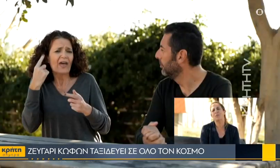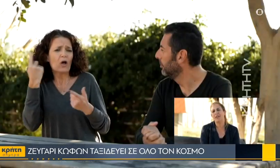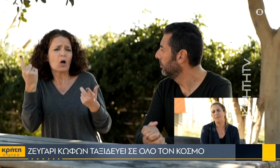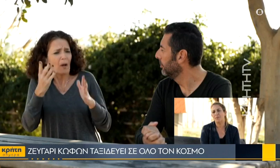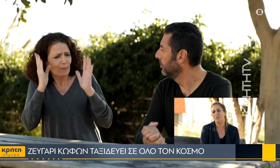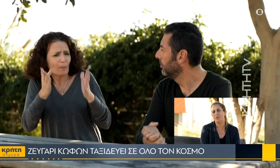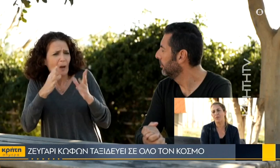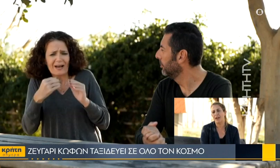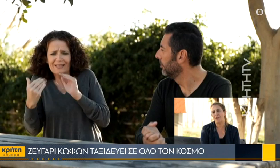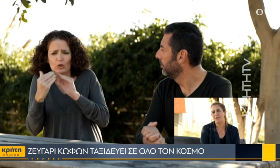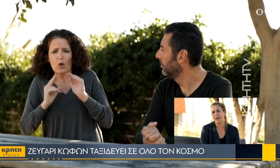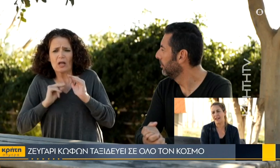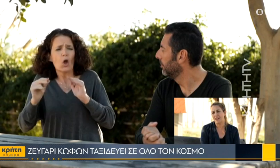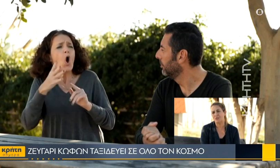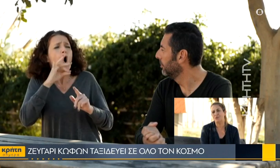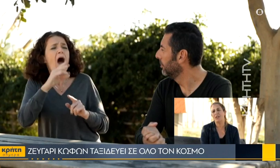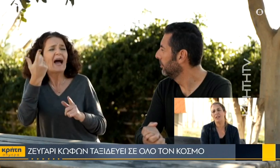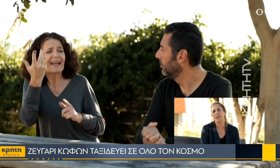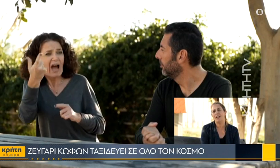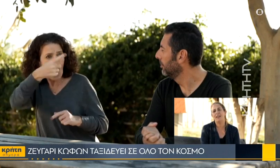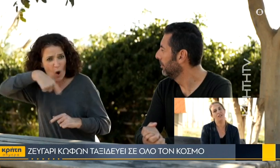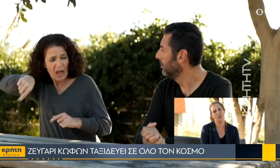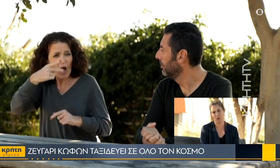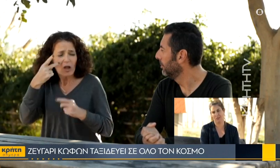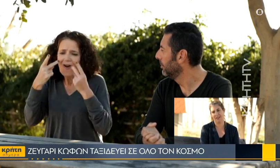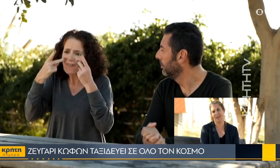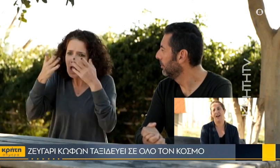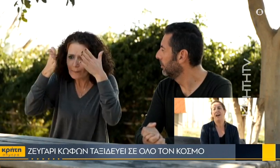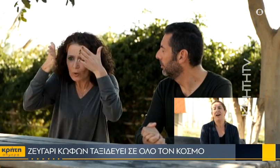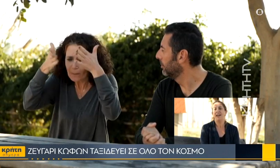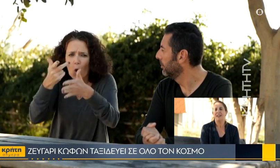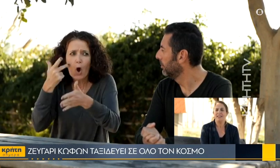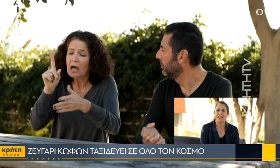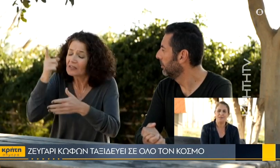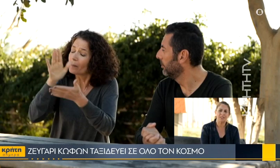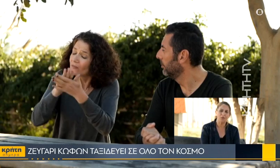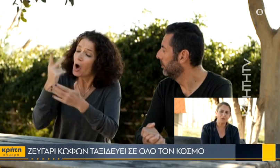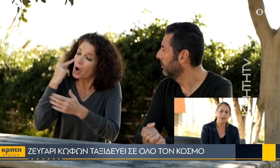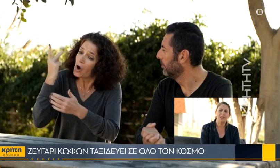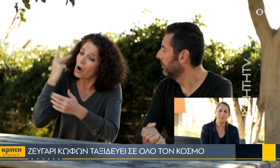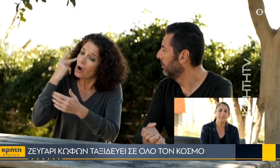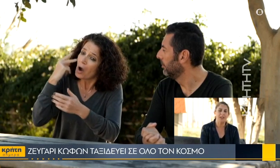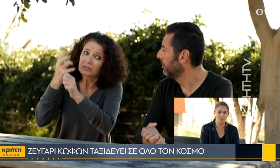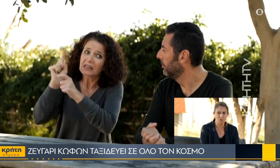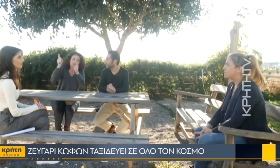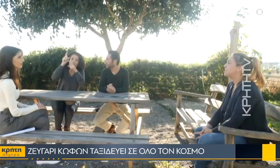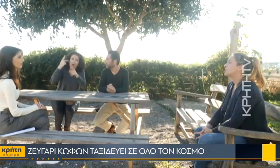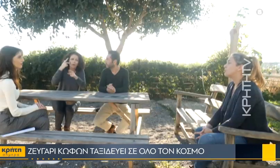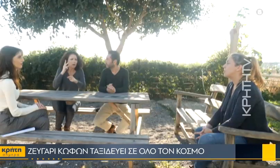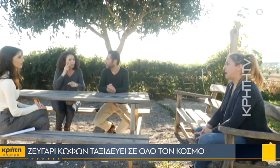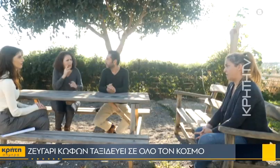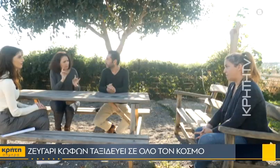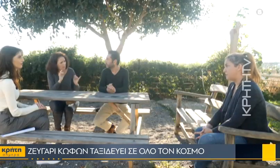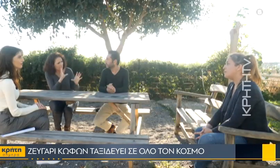Εγώ το μήνυμα που θέλω να περάσω είναι η ισότητα. Είτε είμαστε κοφοί, είτε είμαστε ακούοντες,